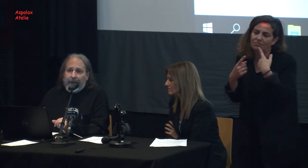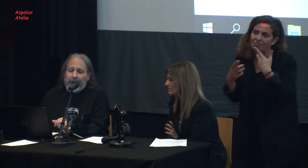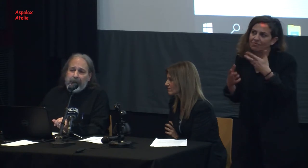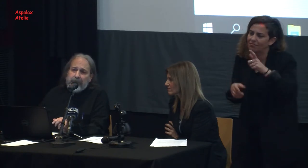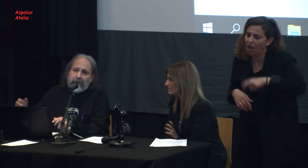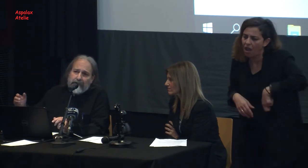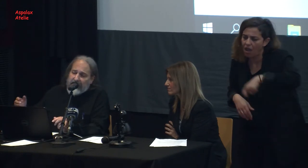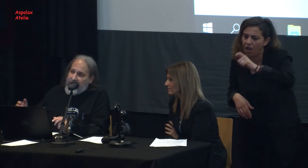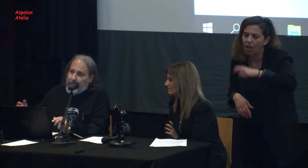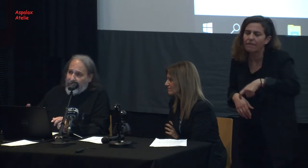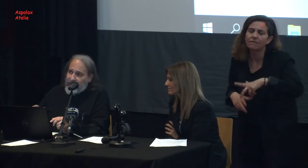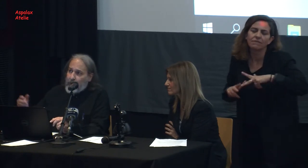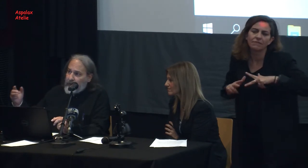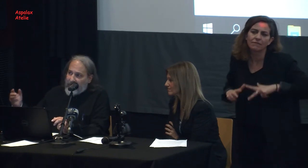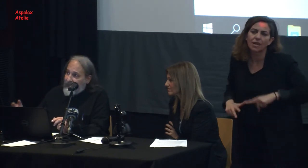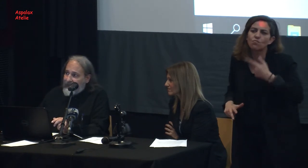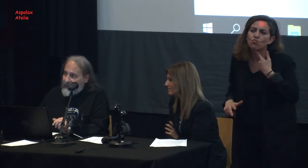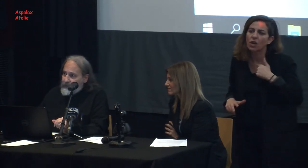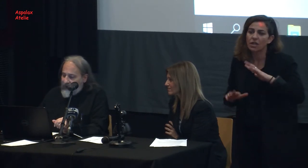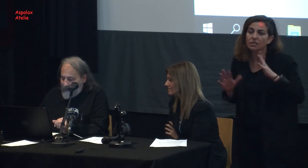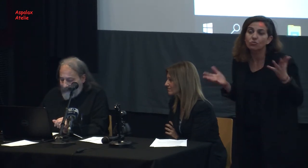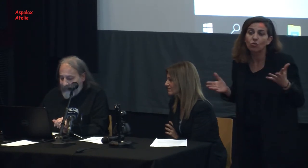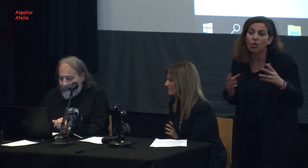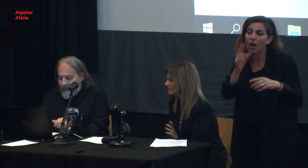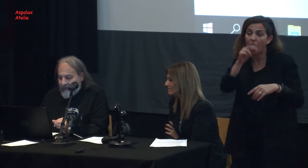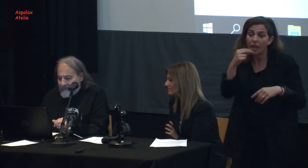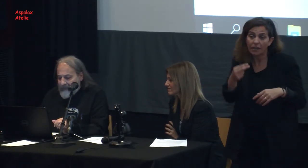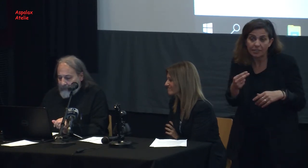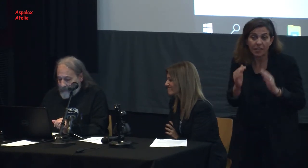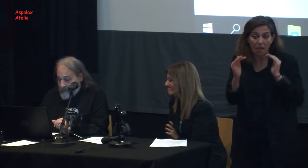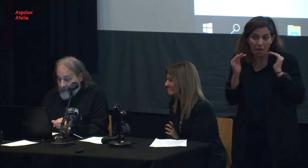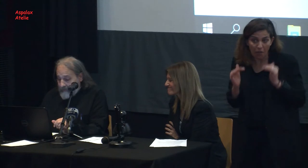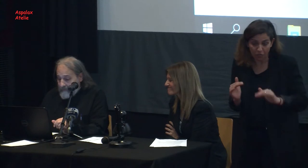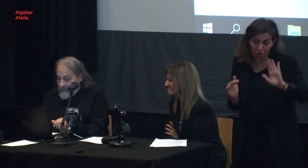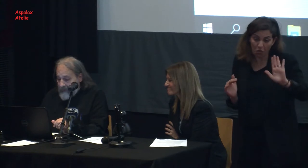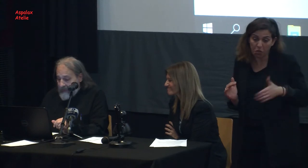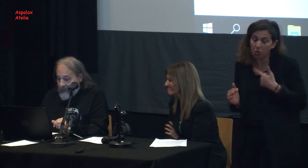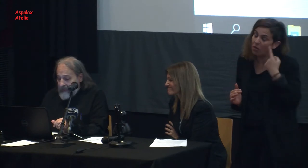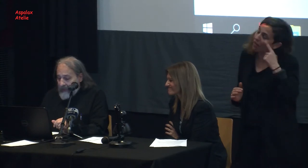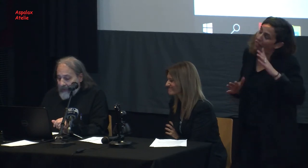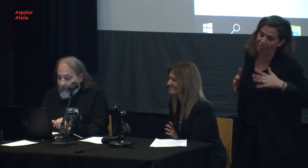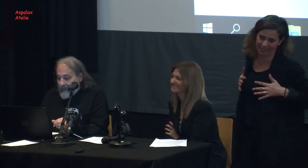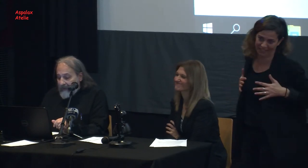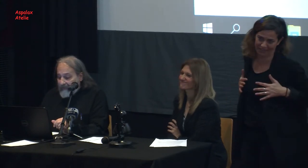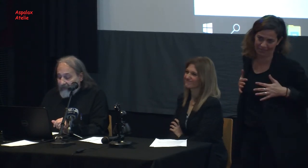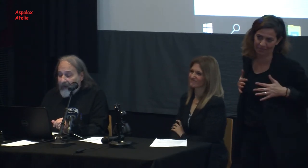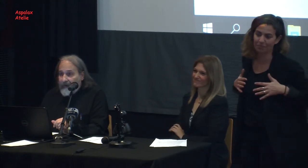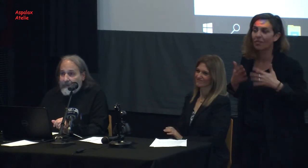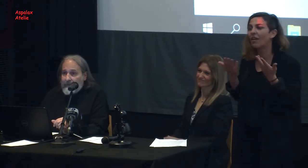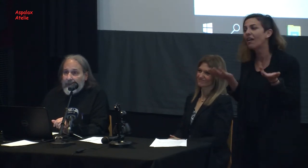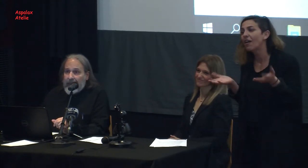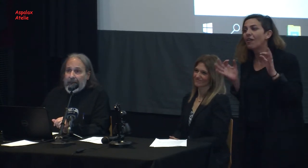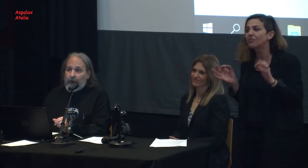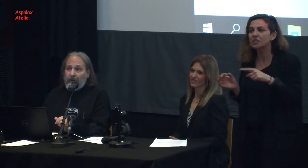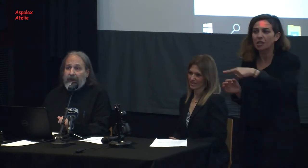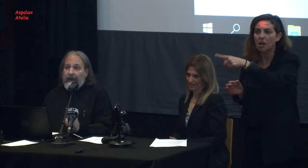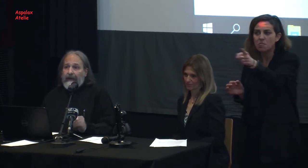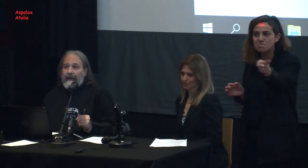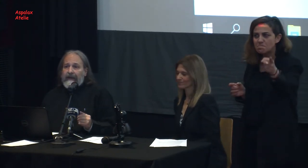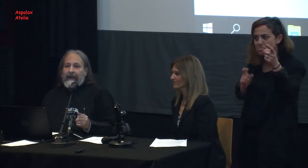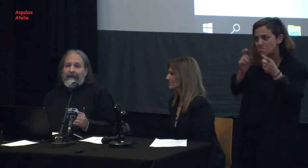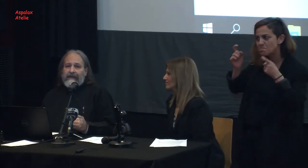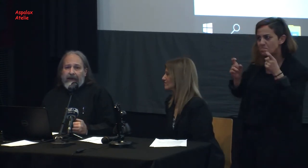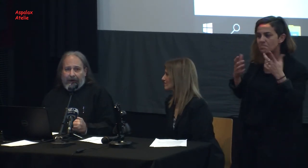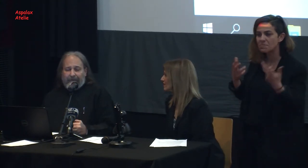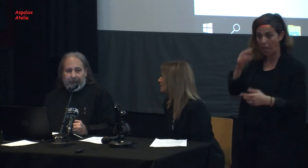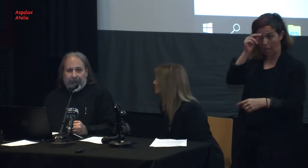Αλλά τι να πω, δεν ξέρω πώς θα με κρατήσουν ακόμα. Βάση περιπτώσει. Θα μου πείτε βέβαια, τότε